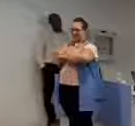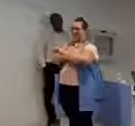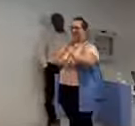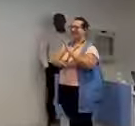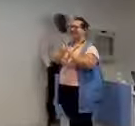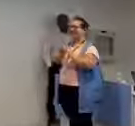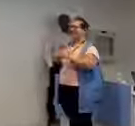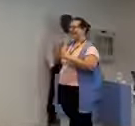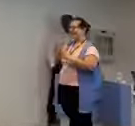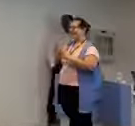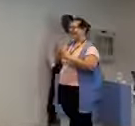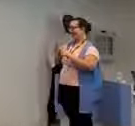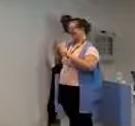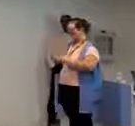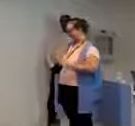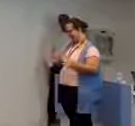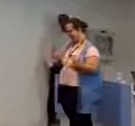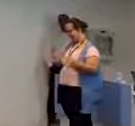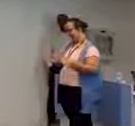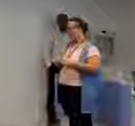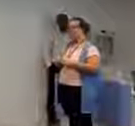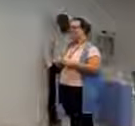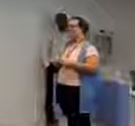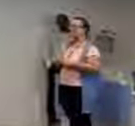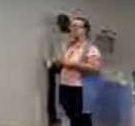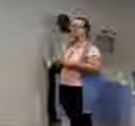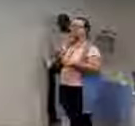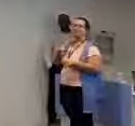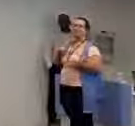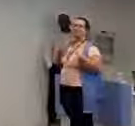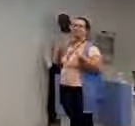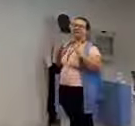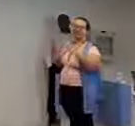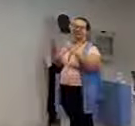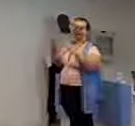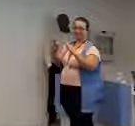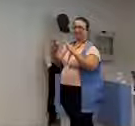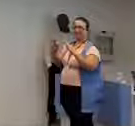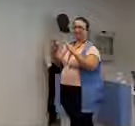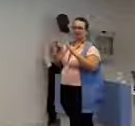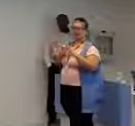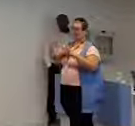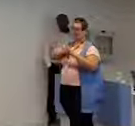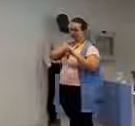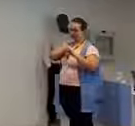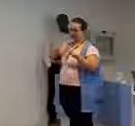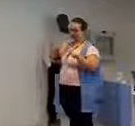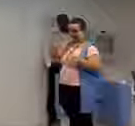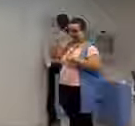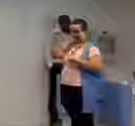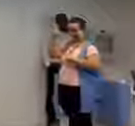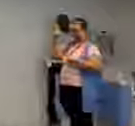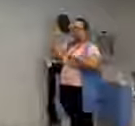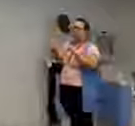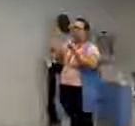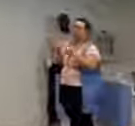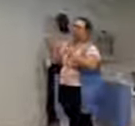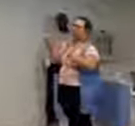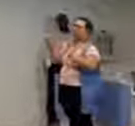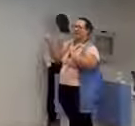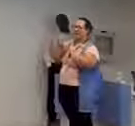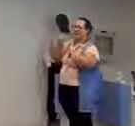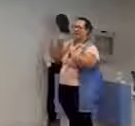fabricá-lo. Então existem hoje tecnologias consolidadas para que aquela ideia que eu tenho de como eu vou estampar